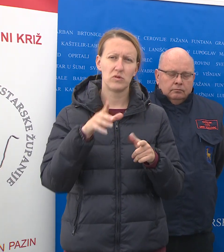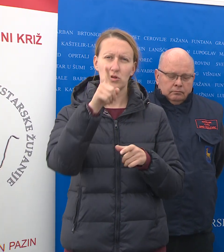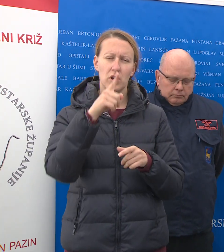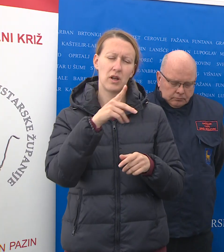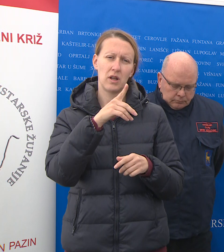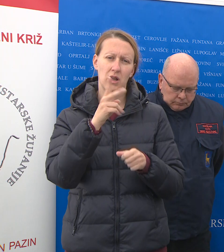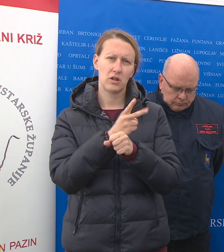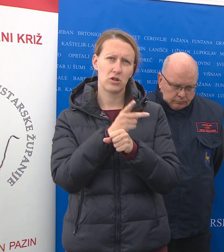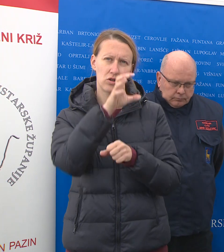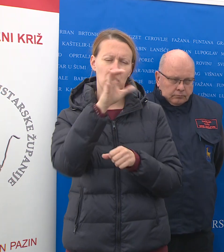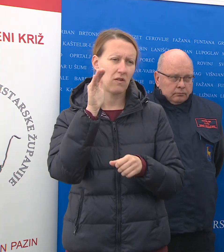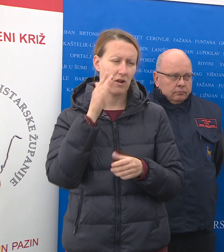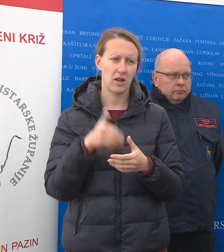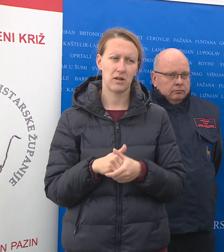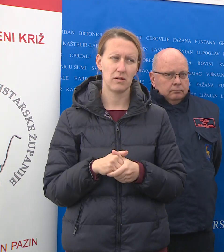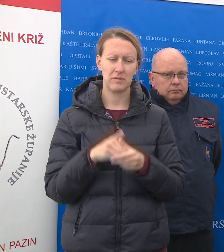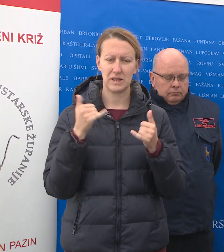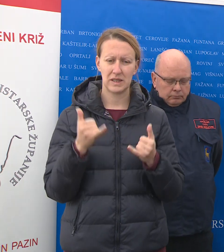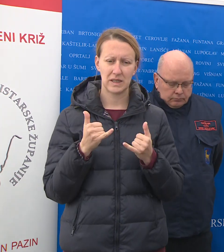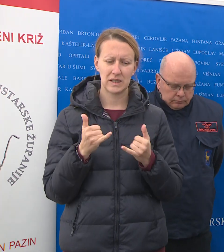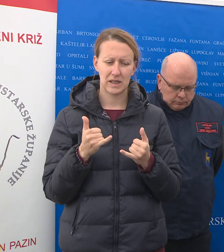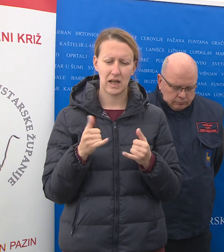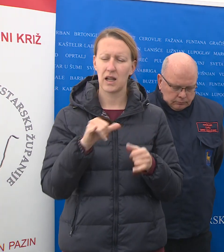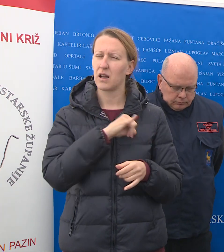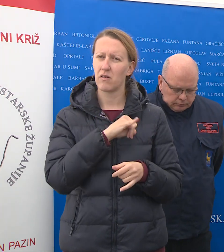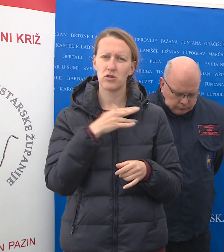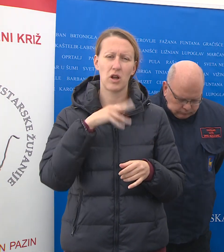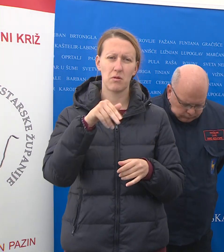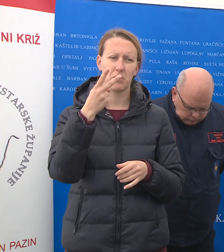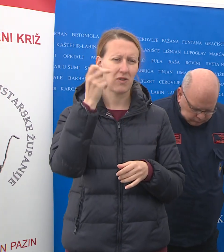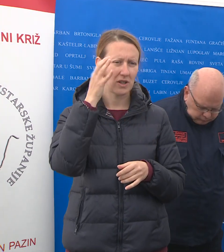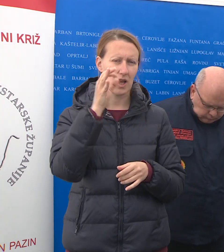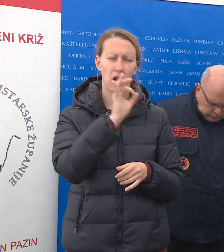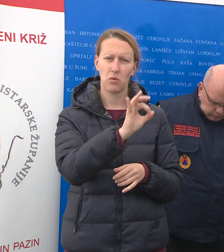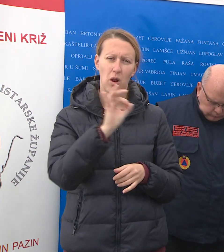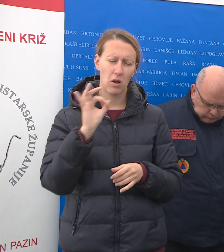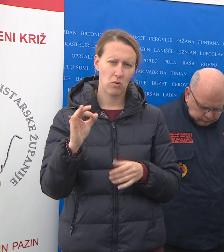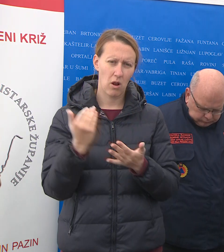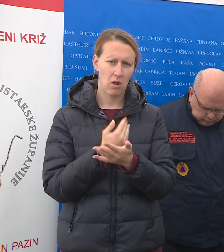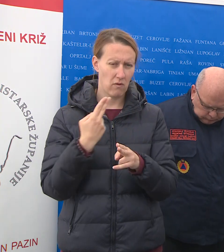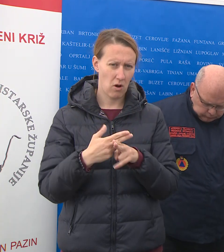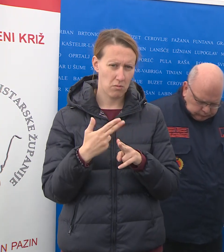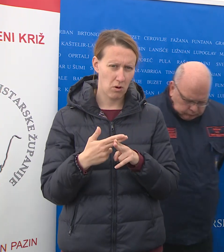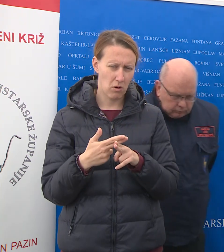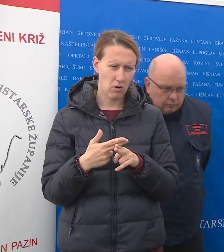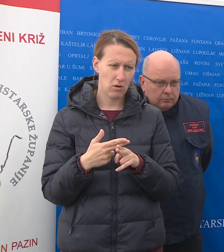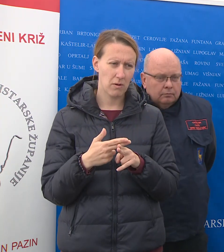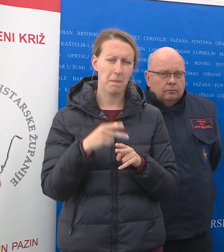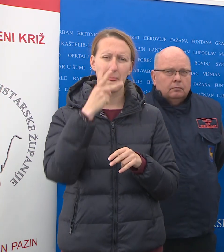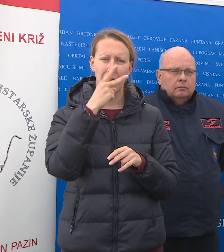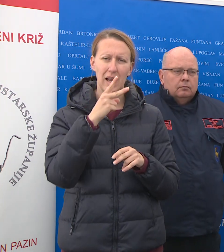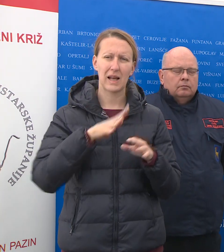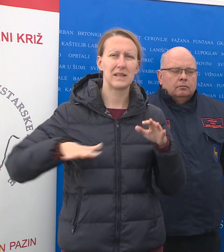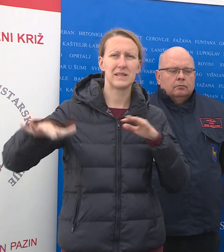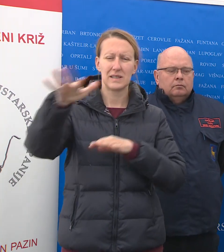nacionalnog stožera ili vlade? Znači, u ovom trenutku, bez obzira što imamo dva dana sa nijednim novooboljelim, gleda se